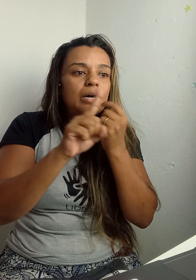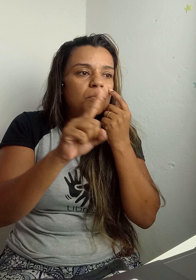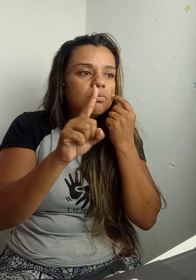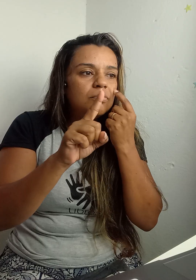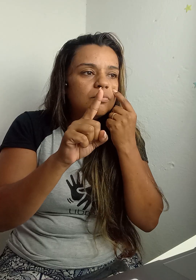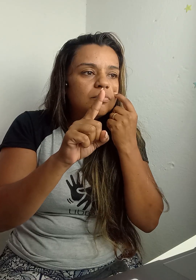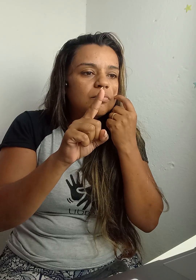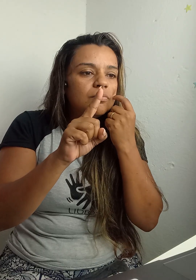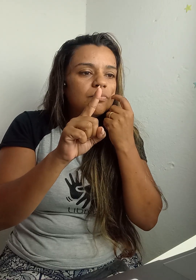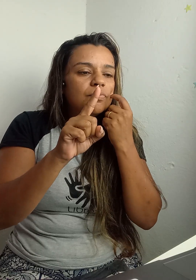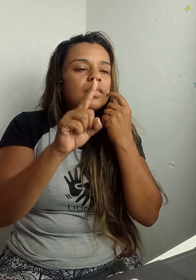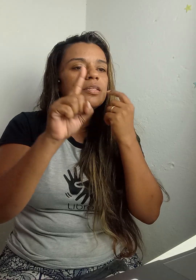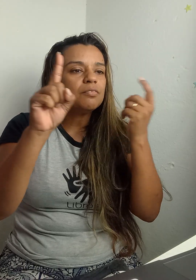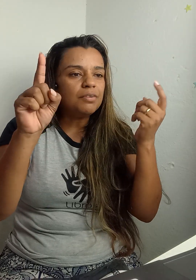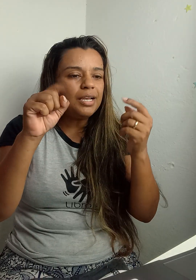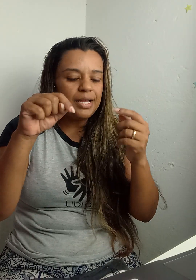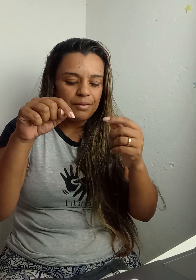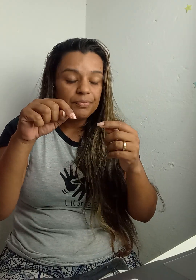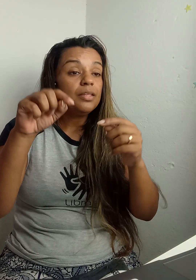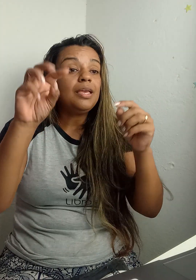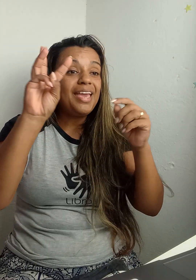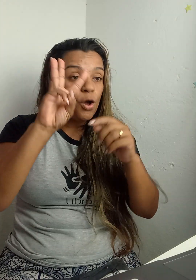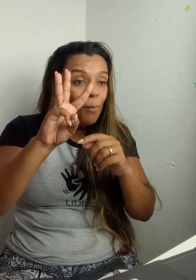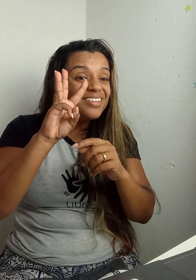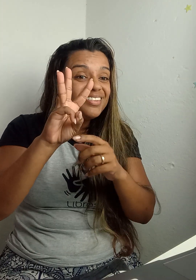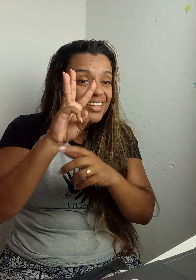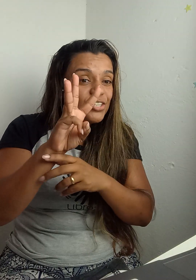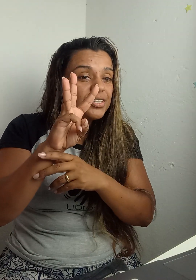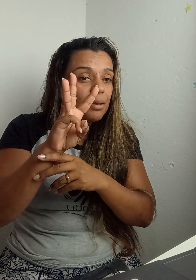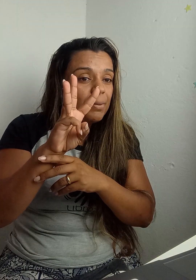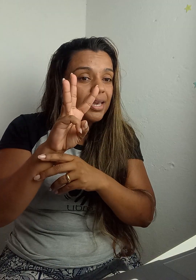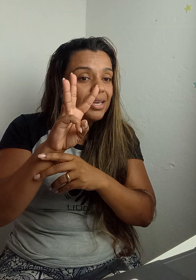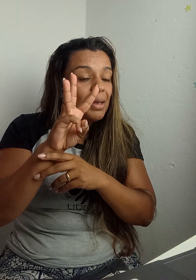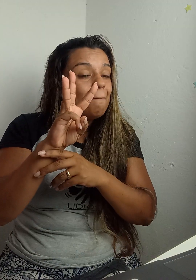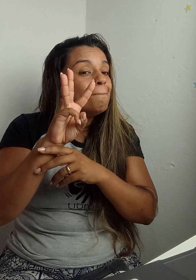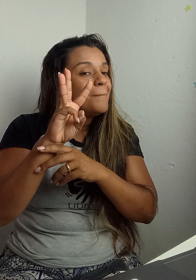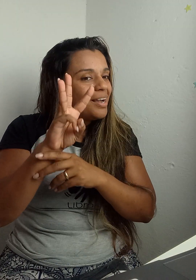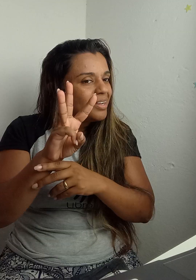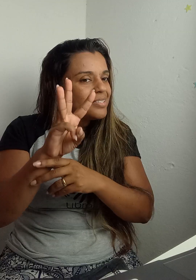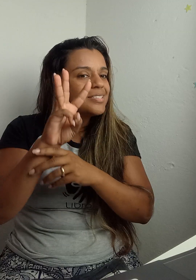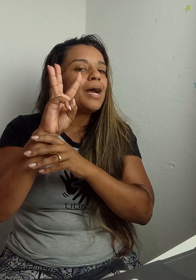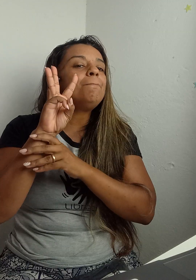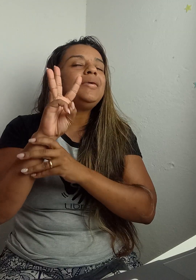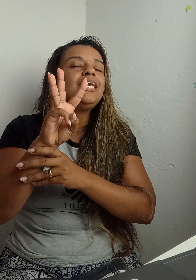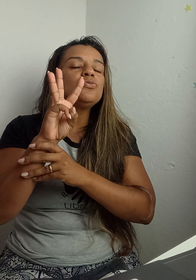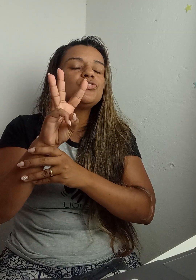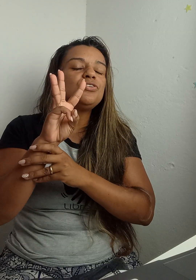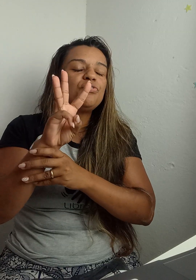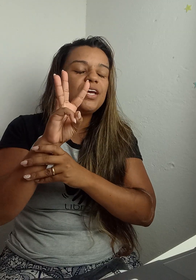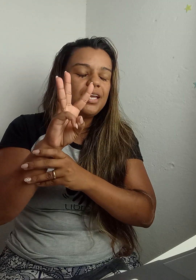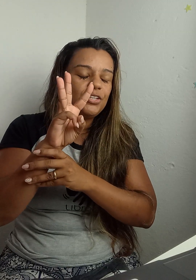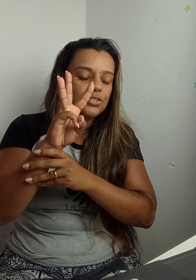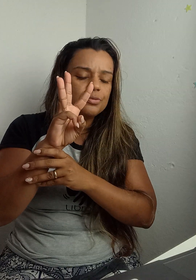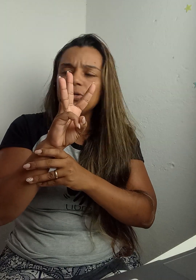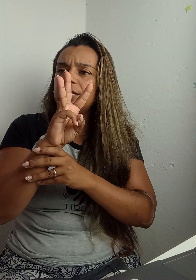Não. Vai lá. É uma tríade também, mas caminhos diferentes. Por